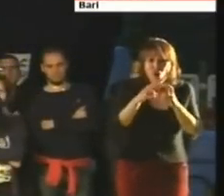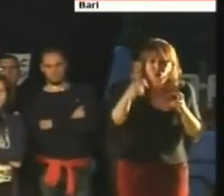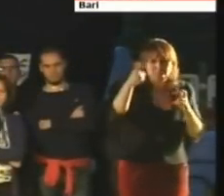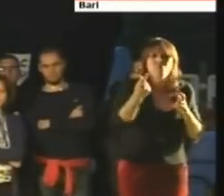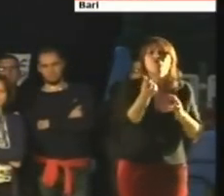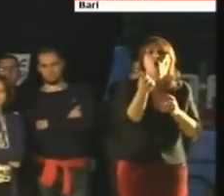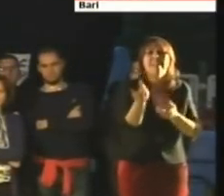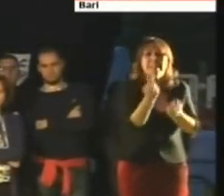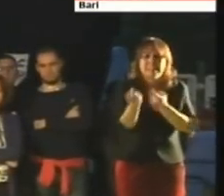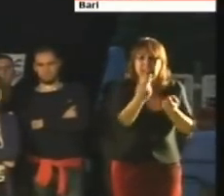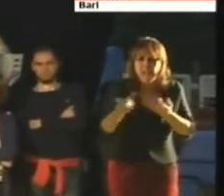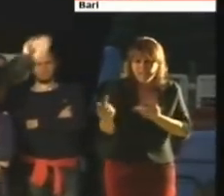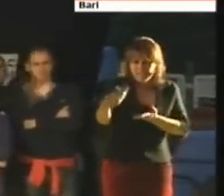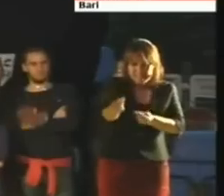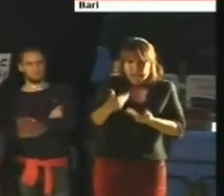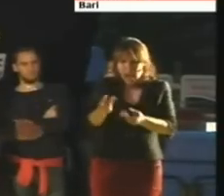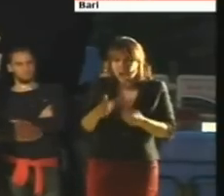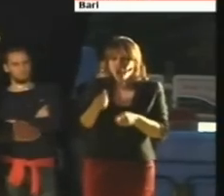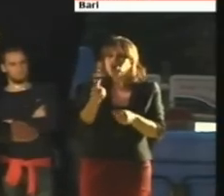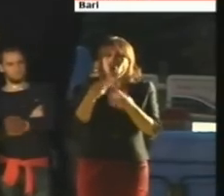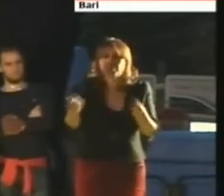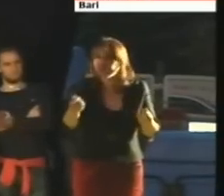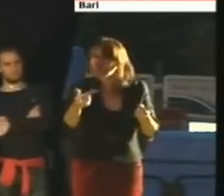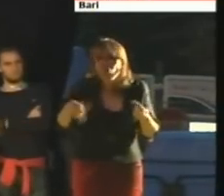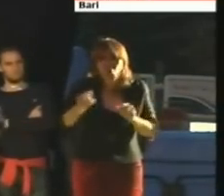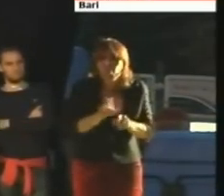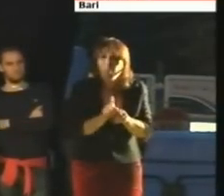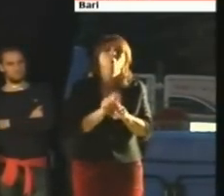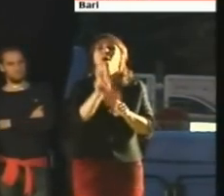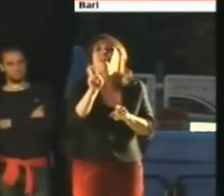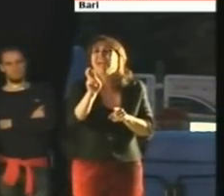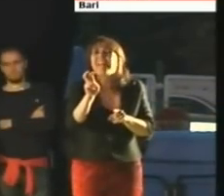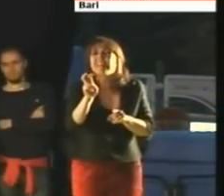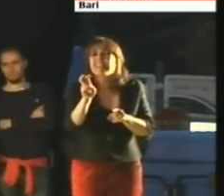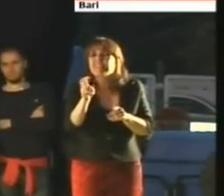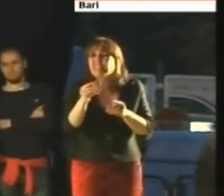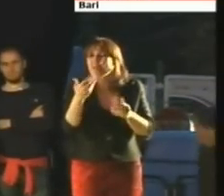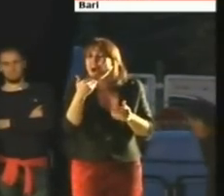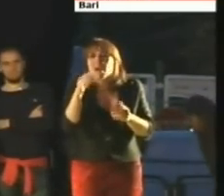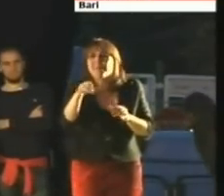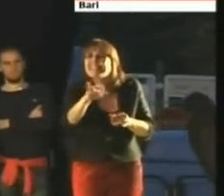soldi indietro. Dove sono? Non sparisce nulla. Se mancano 20, chi li ha presi?